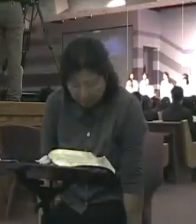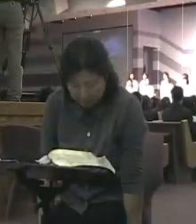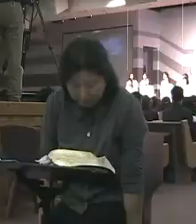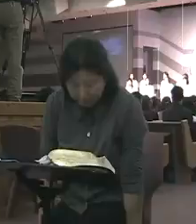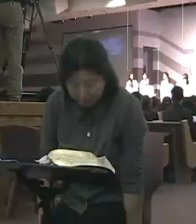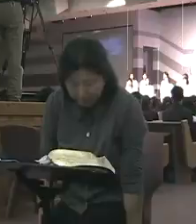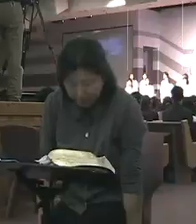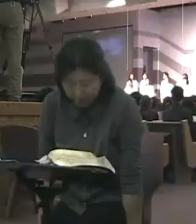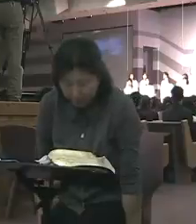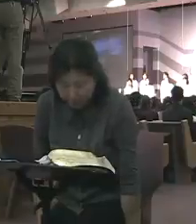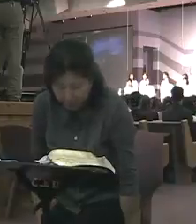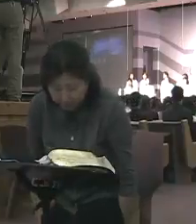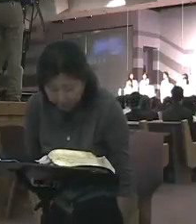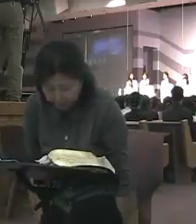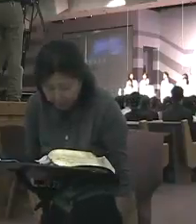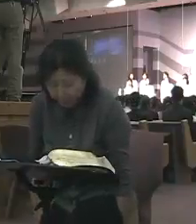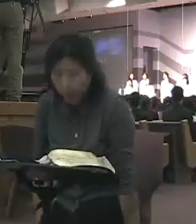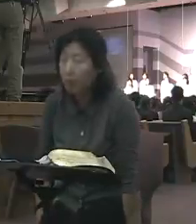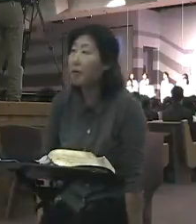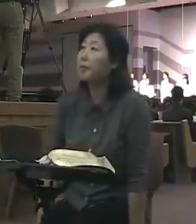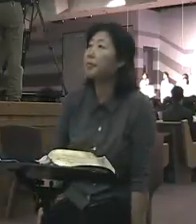지극히 높은 주님의